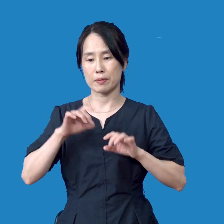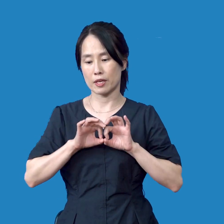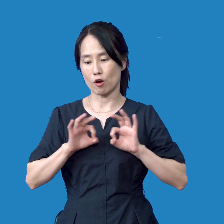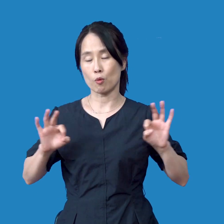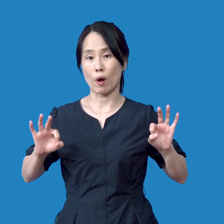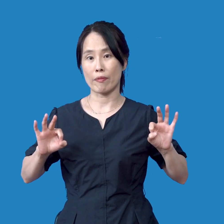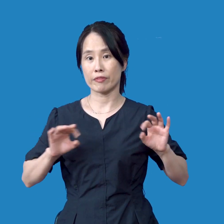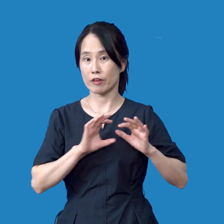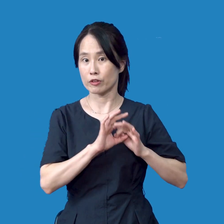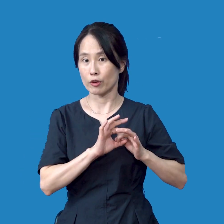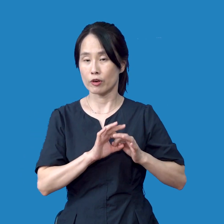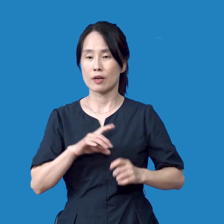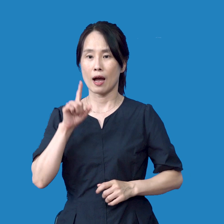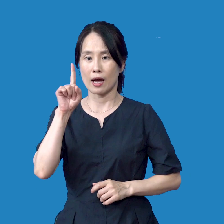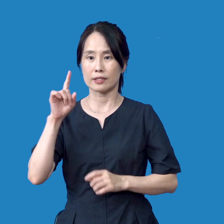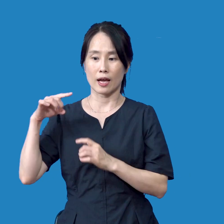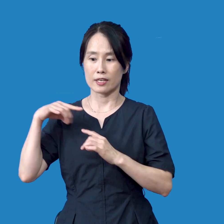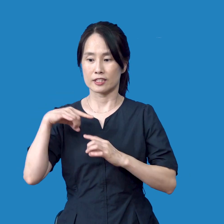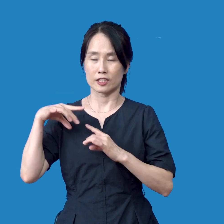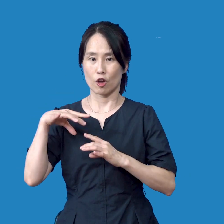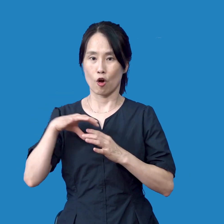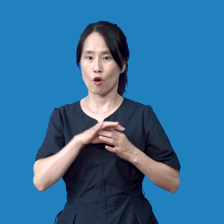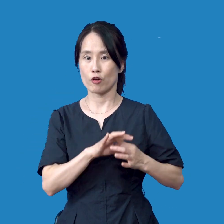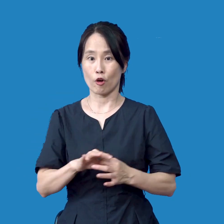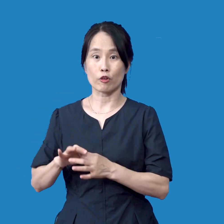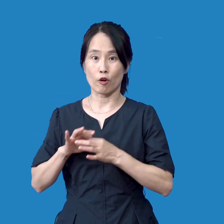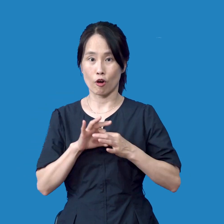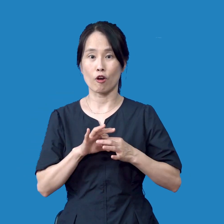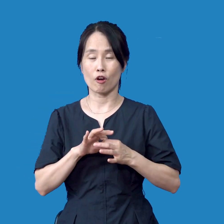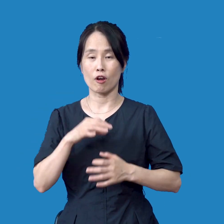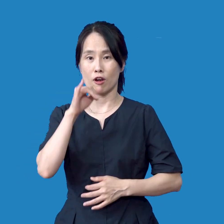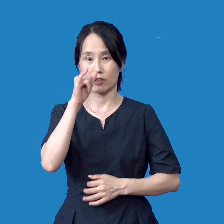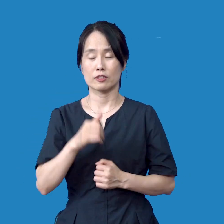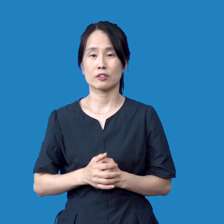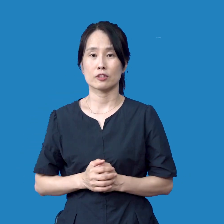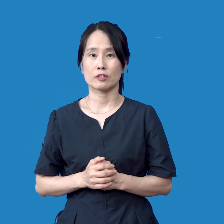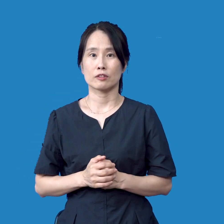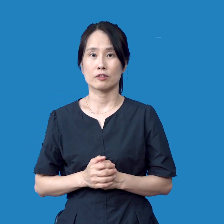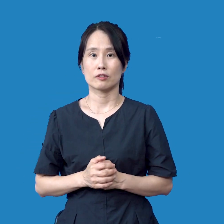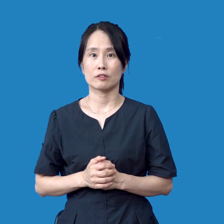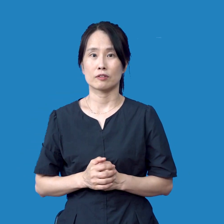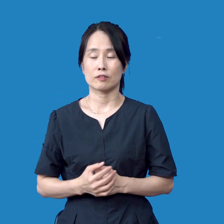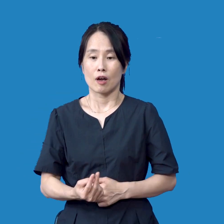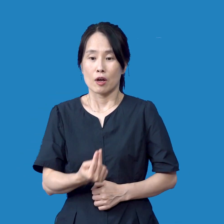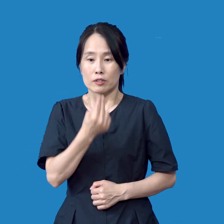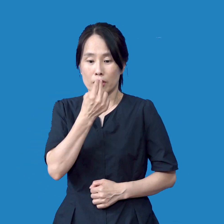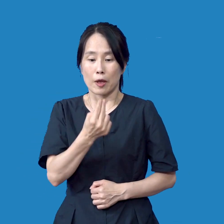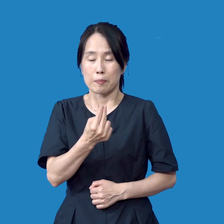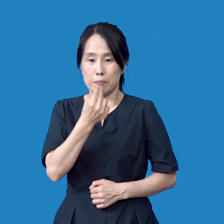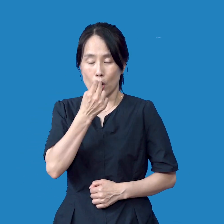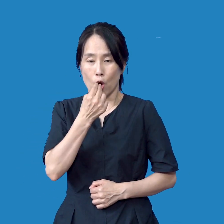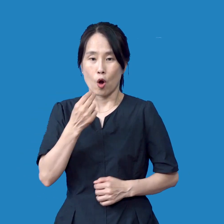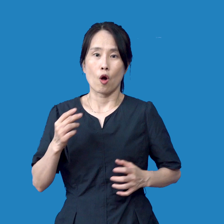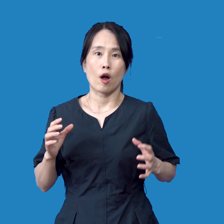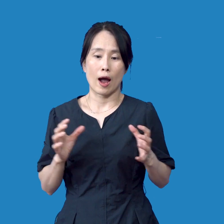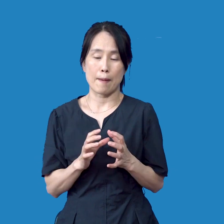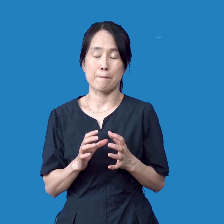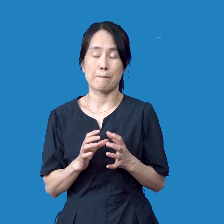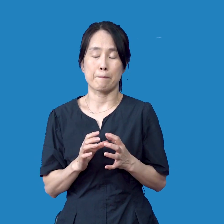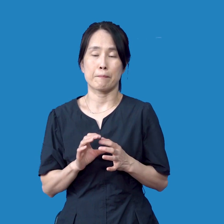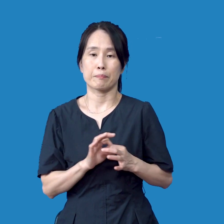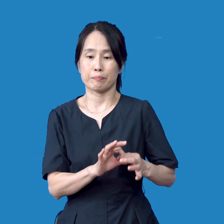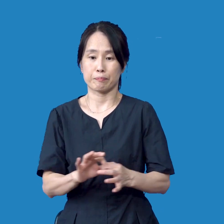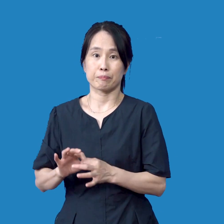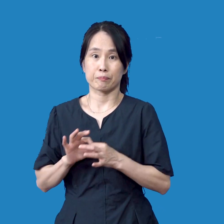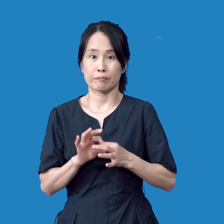혈관체계, 하나의 신경체계로 연결되어 있습니다. 그것을 말하자면 생명적인 연합입니다.